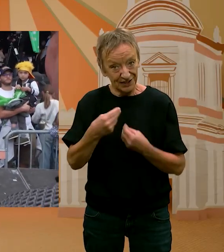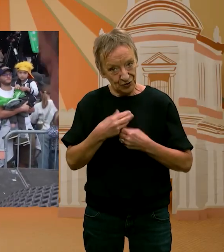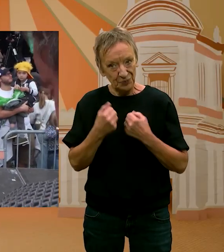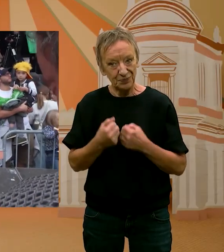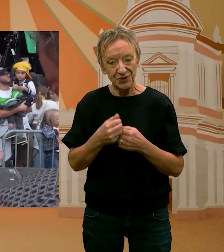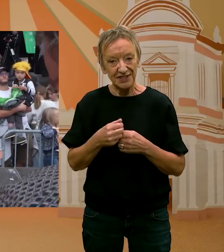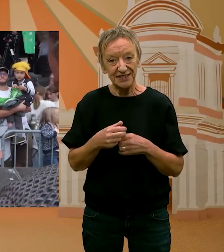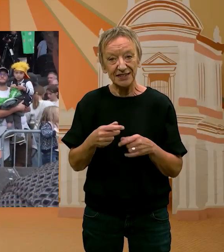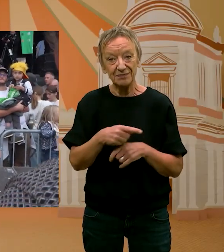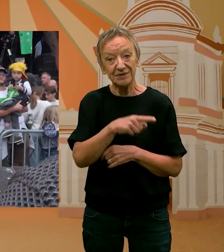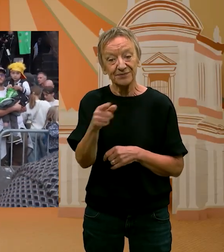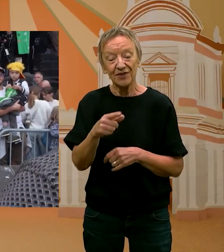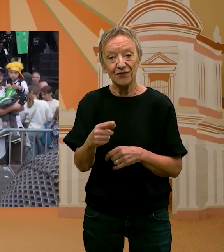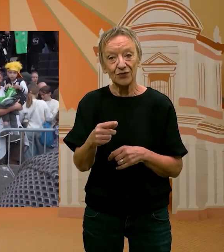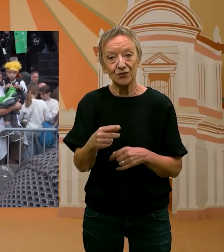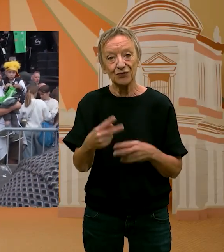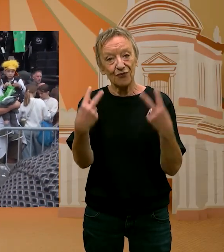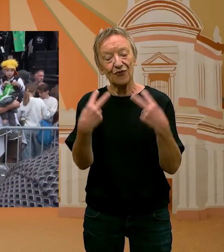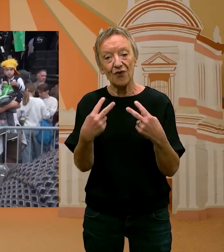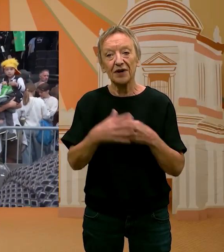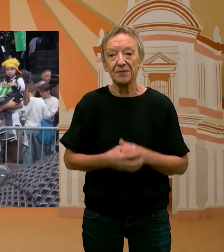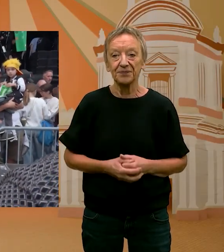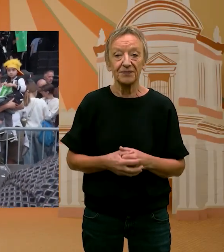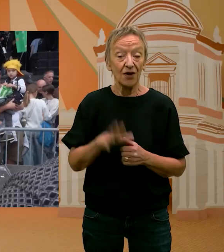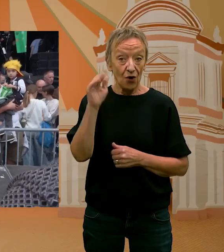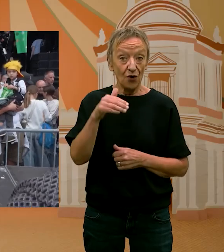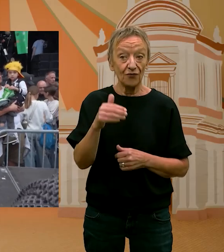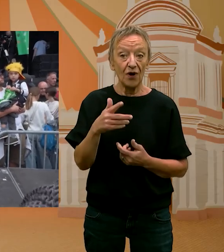On se dit au revoir et très belle suite de fêtes de Wallonie à tous. Au revoir.